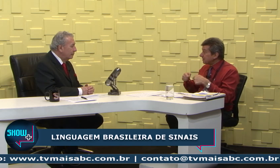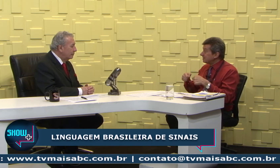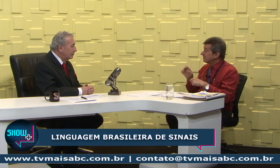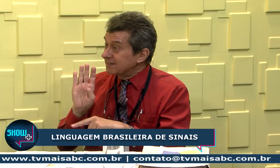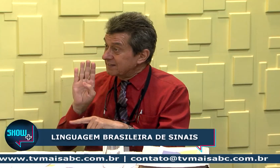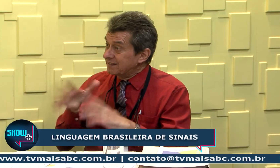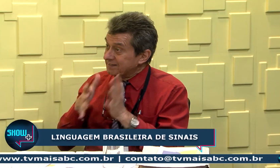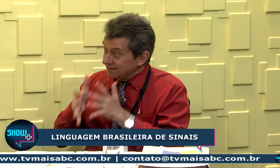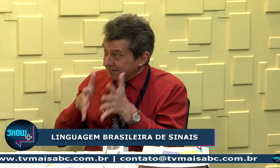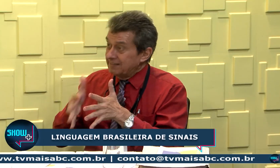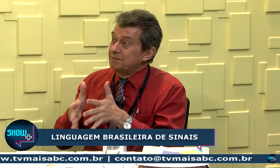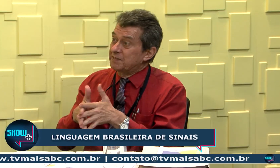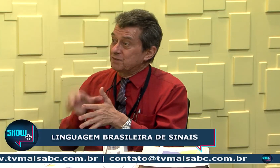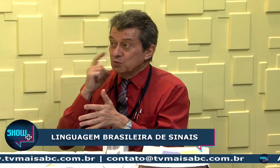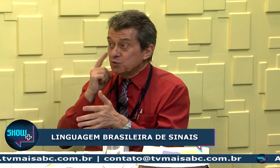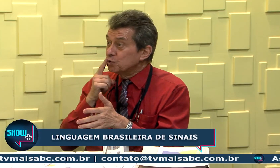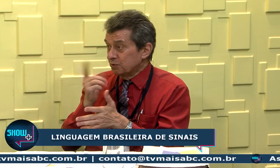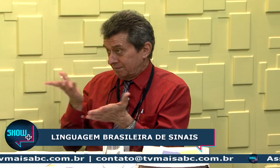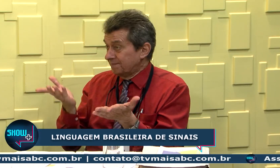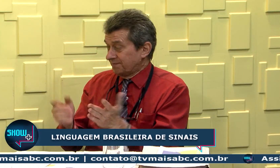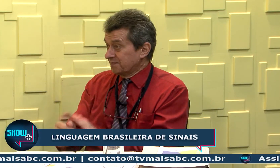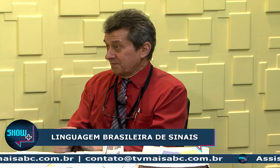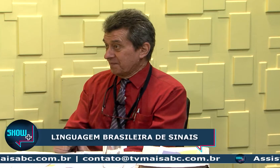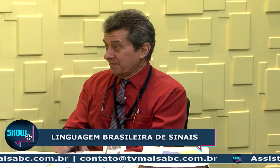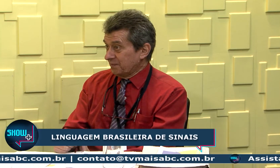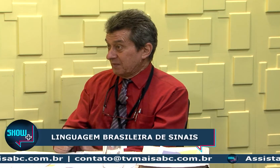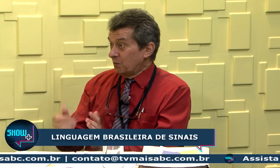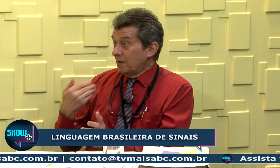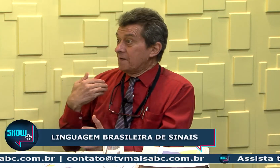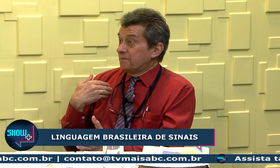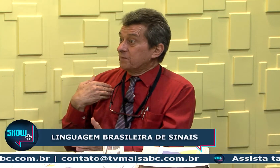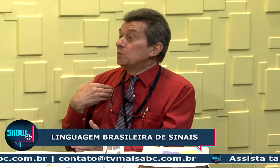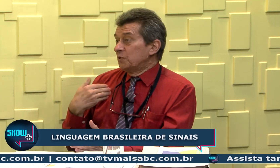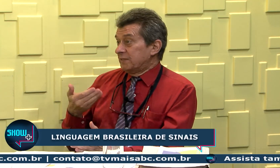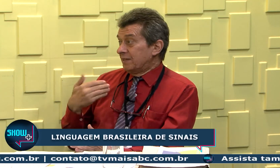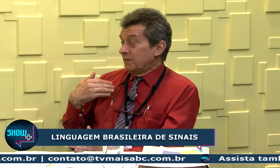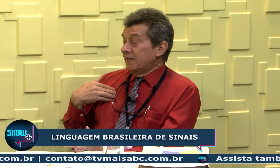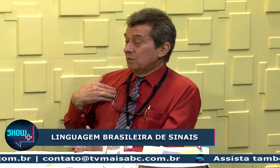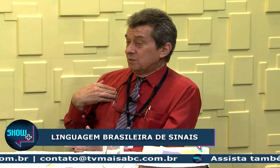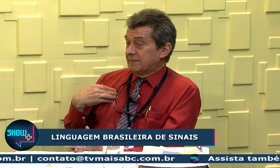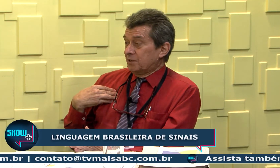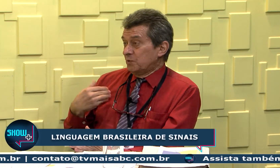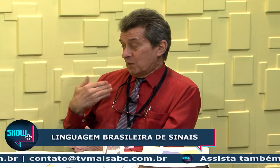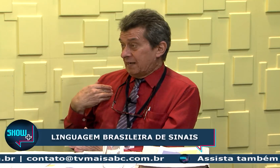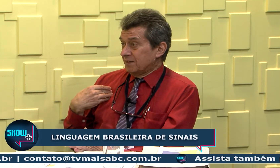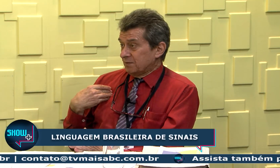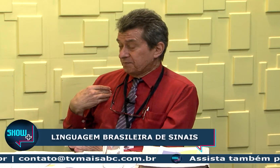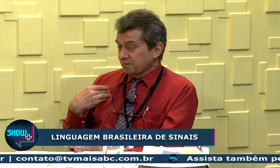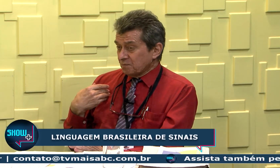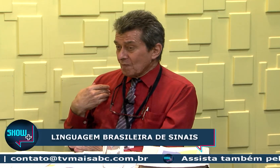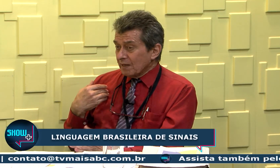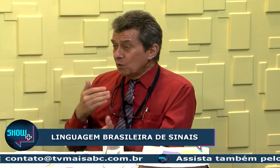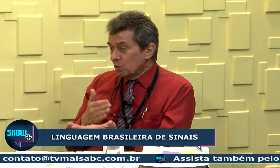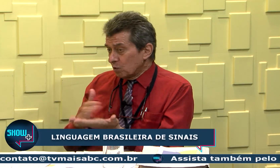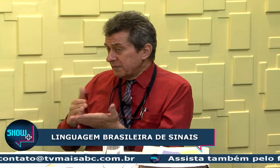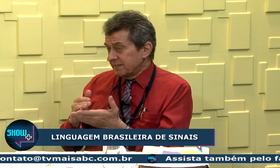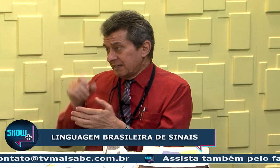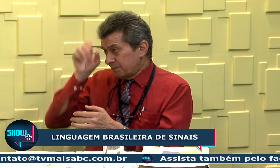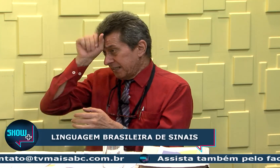da da libras um surdo em operações muito então eu estava no meu caso que eu comecei a aprender